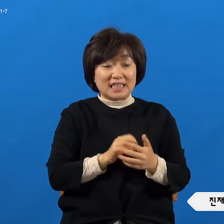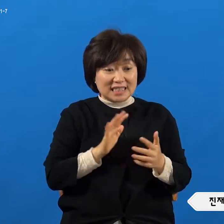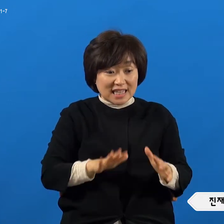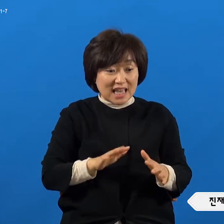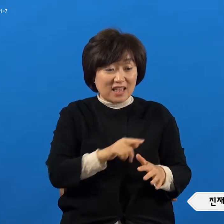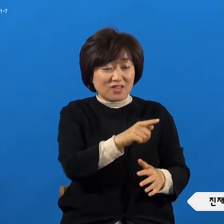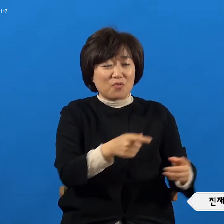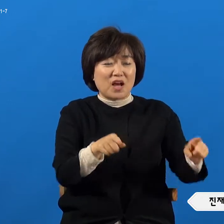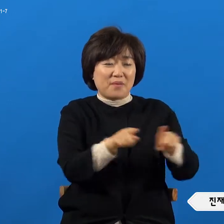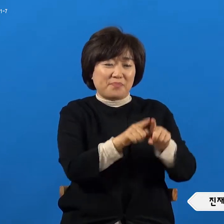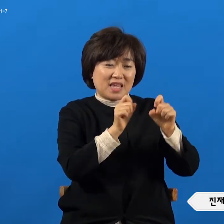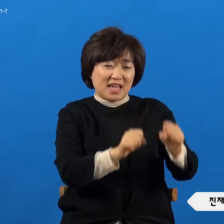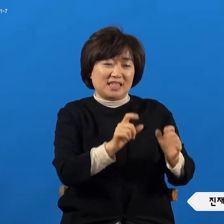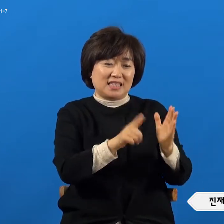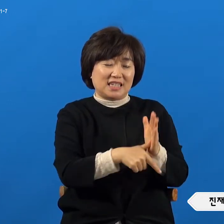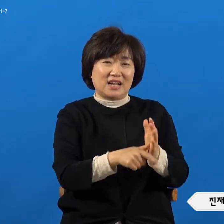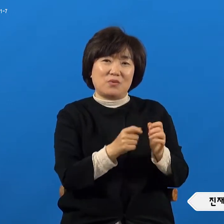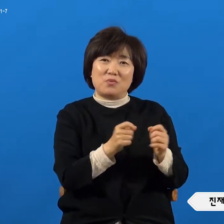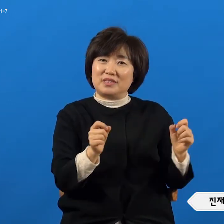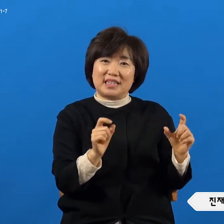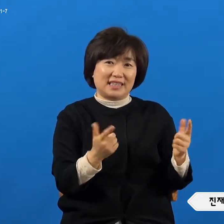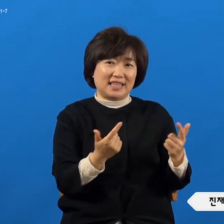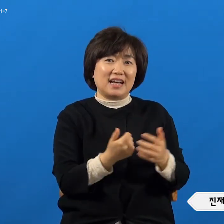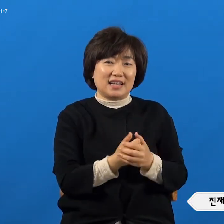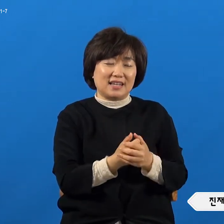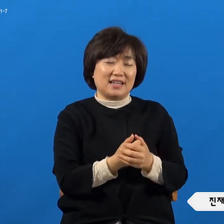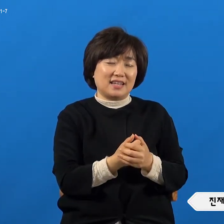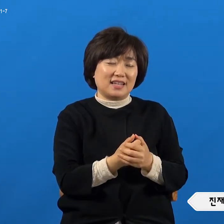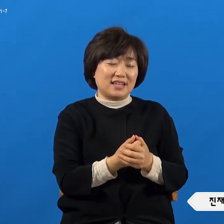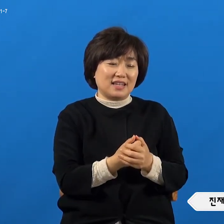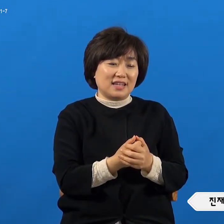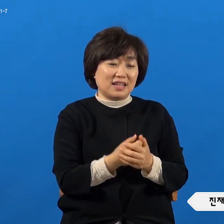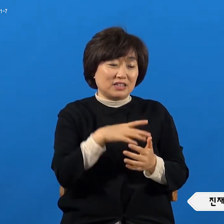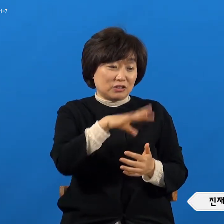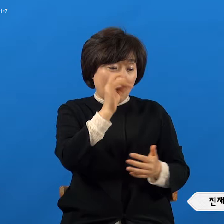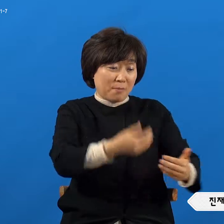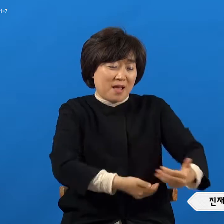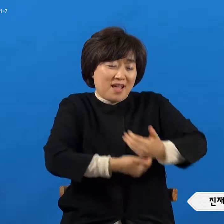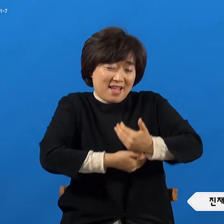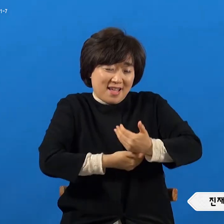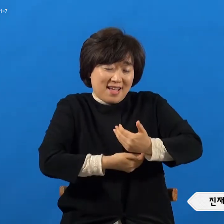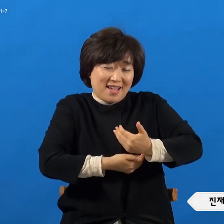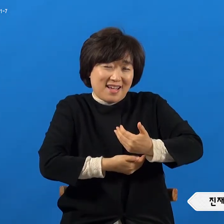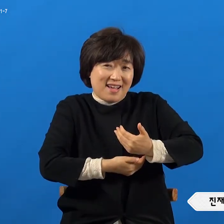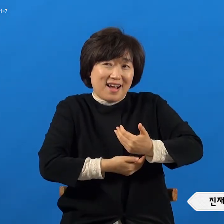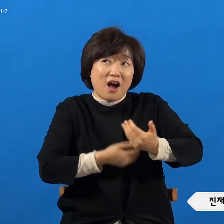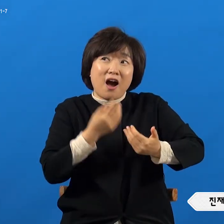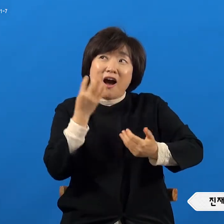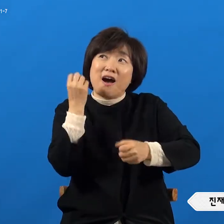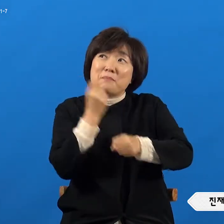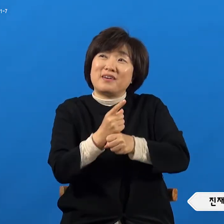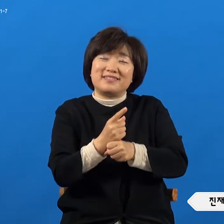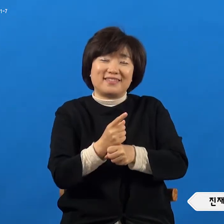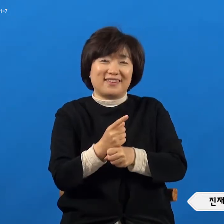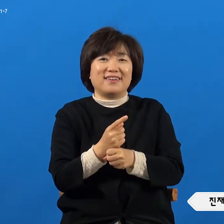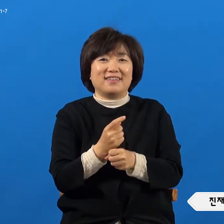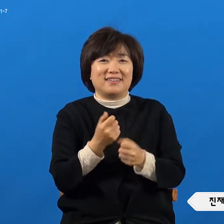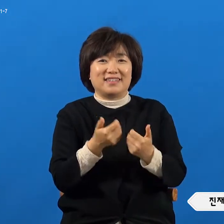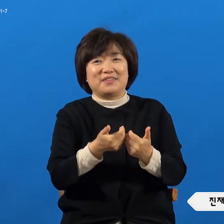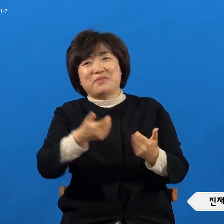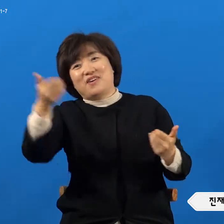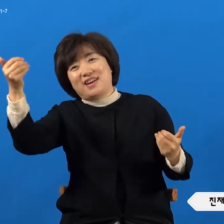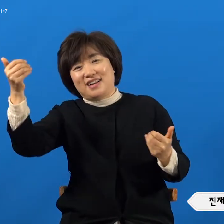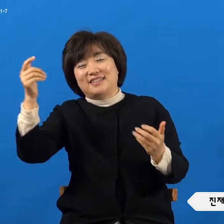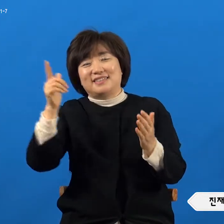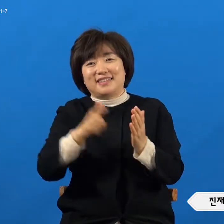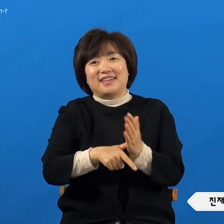함께할 시간이 얼마 남지 않았구나. 내가 너희들을 처음 품에 안은 지가 엊그제 같은데 벌써 너희들과 이별의 약속을 나누어 할